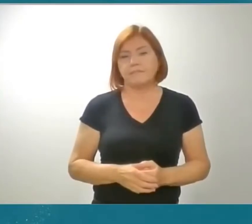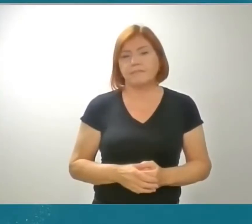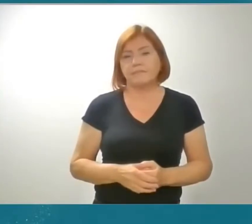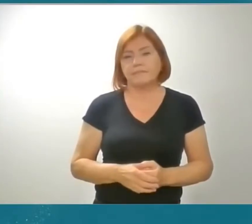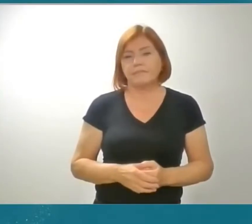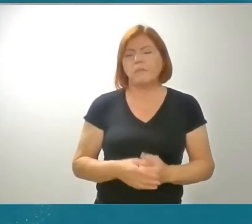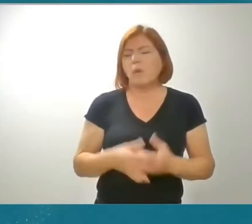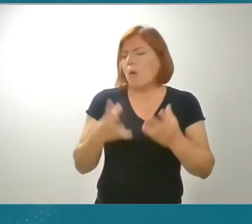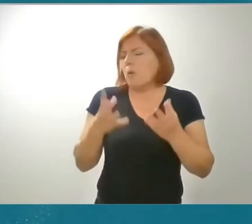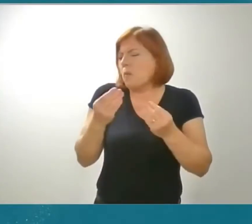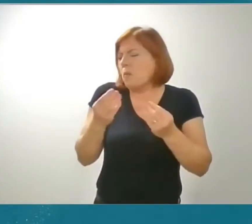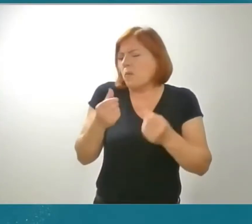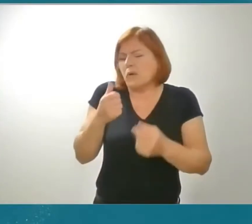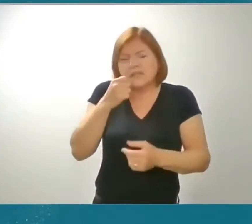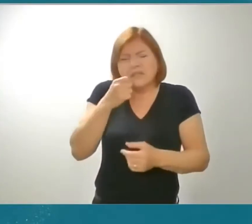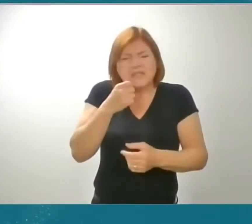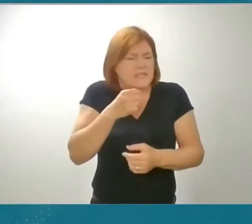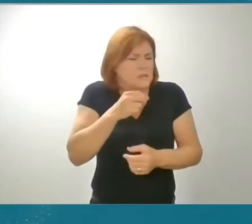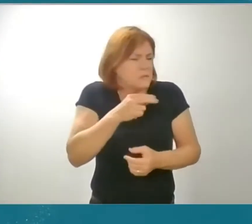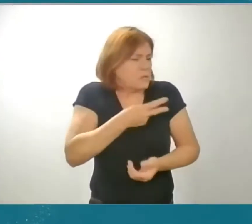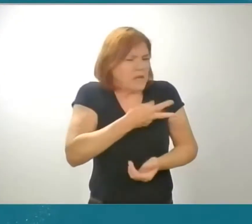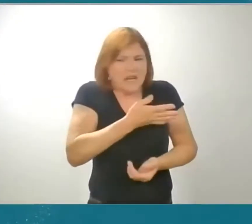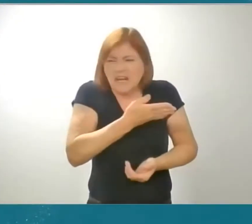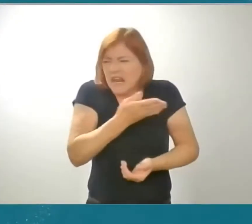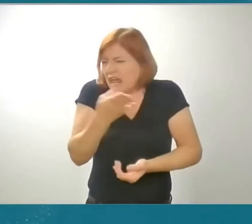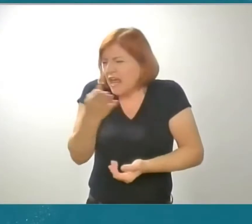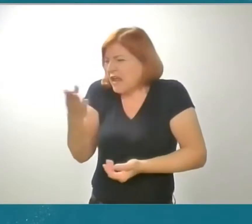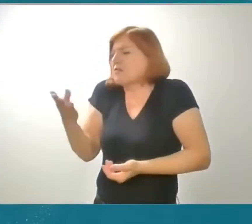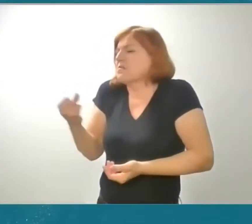necessitados, os famintos. Vamos fazer esse papel?